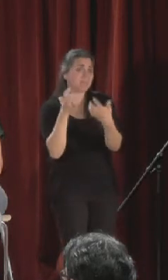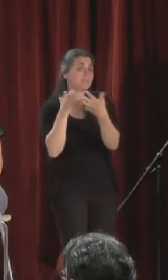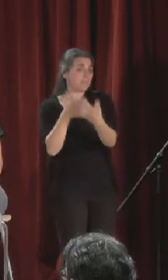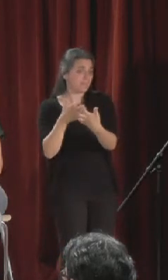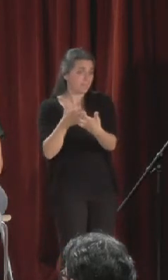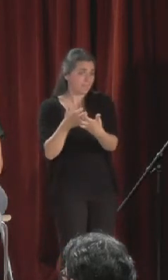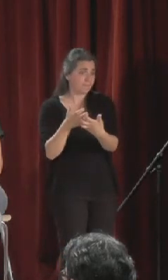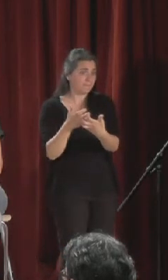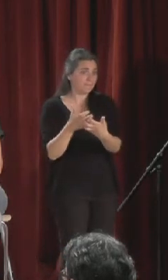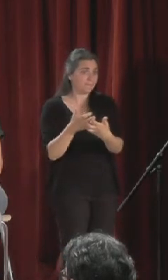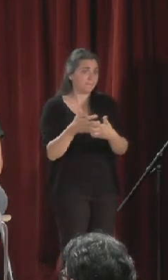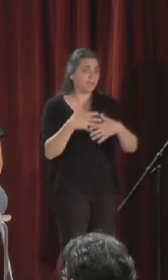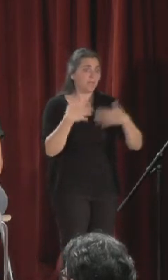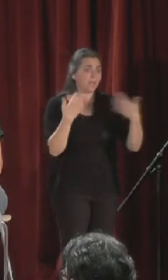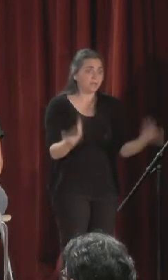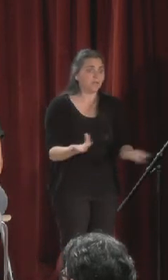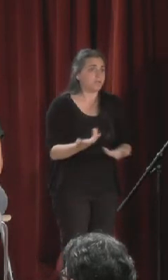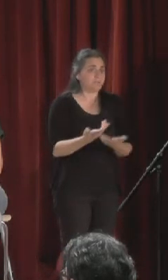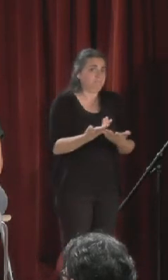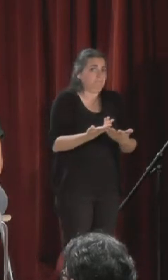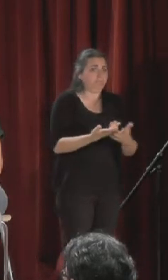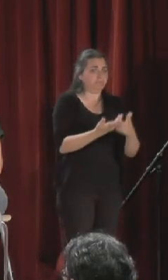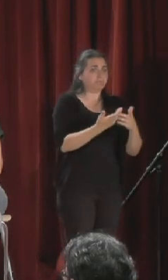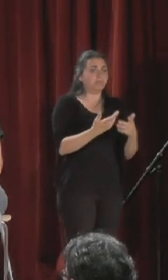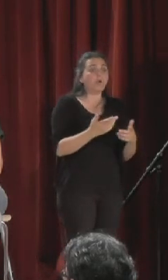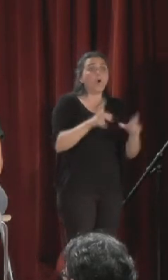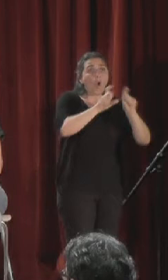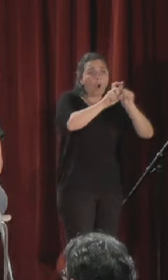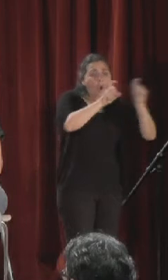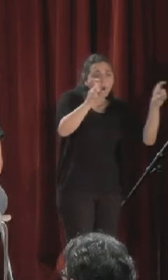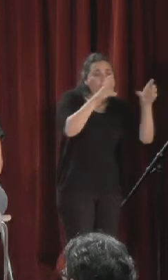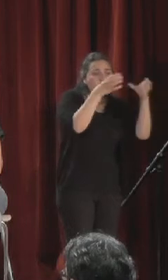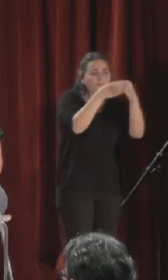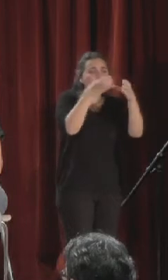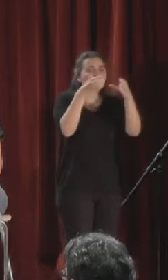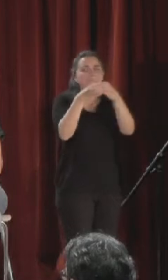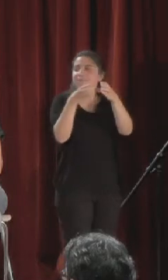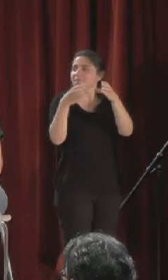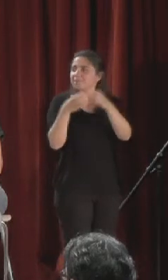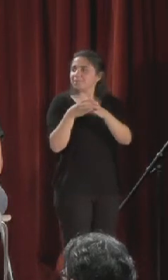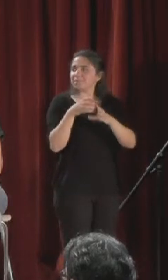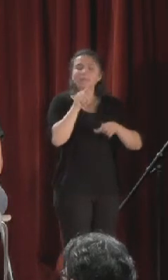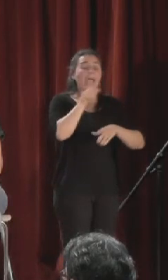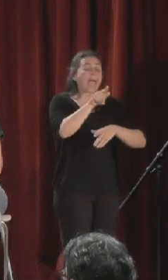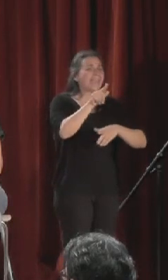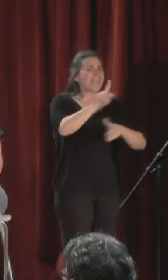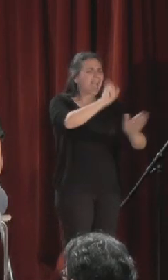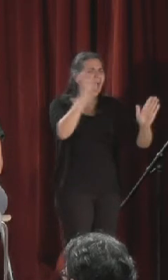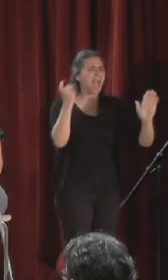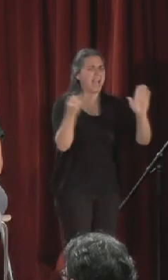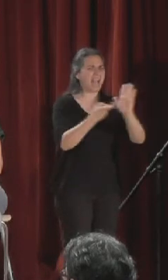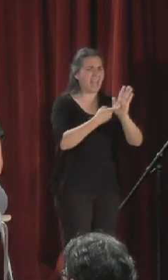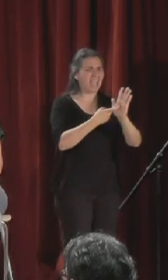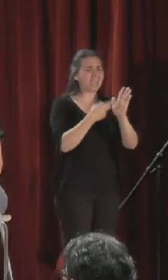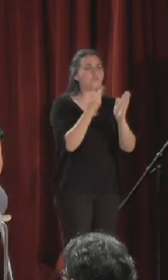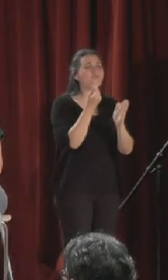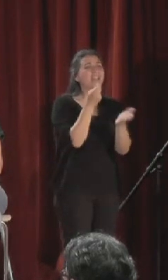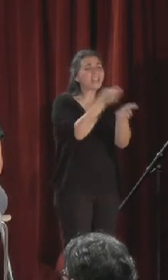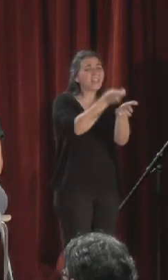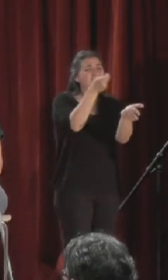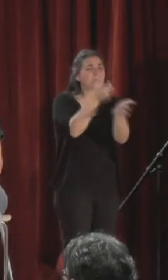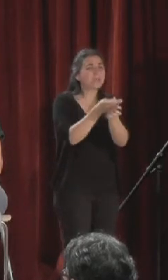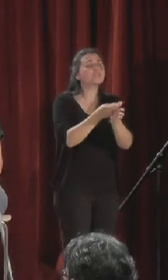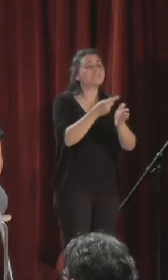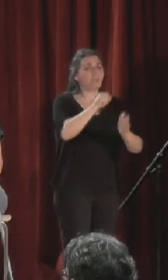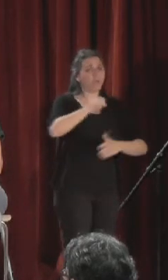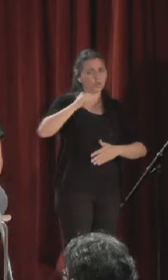Opoñémonos o TTIP, o TISA, o TLC, que van a empobrecer a nosa xente, e mudaremos a lei de financiamento autonómico e local.